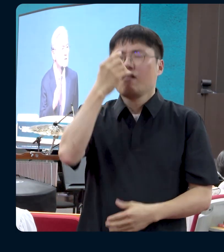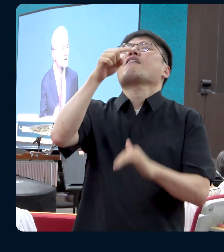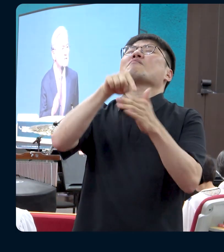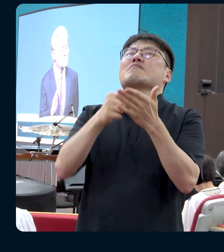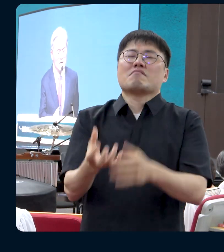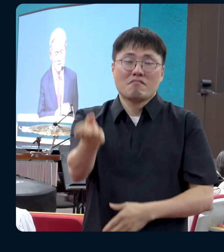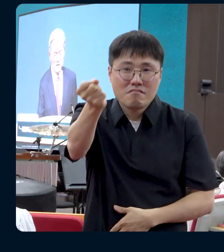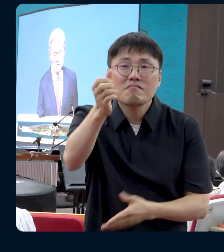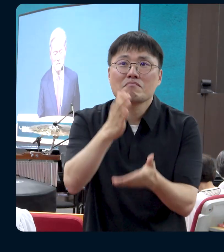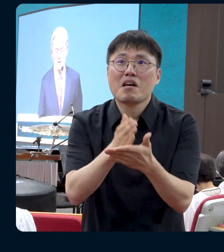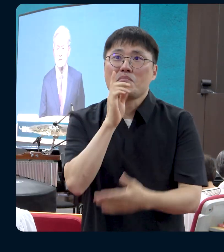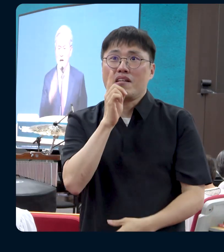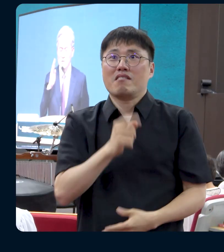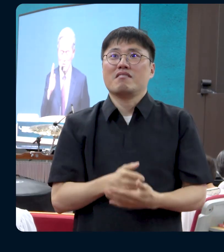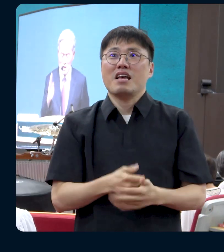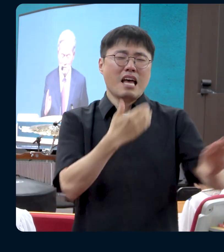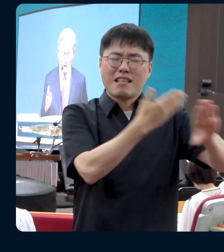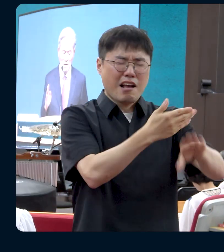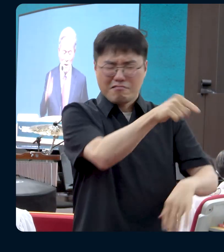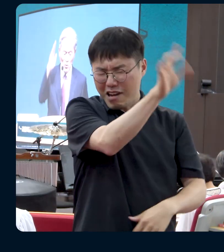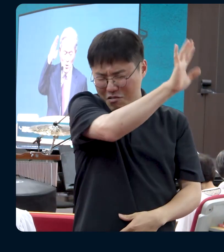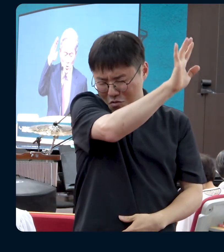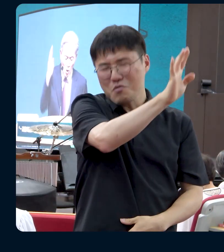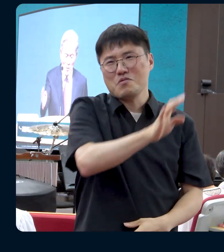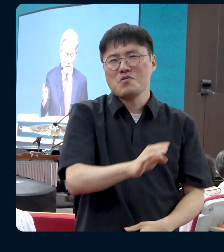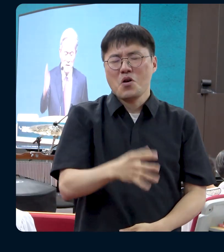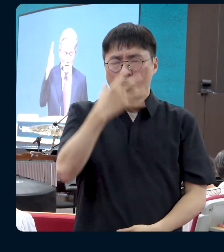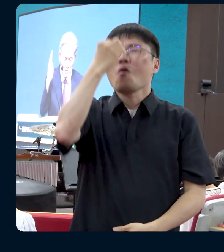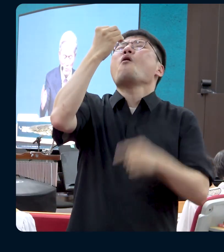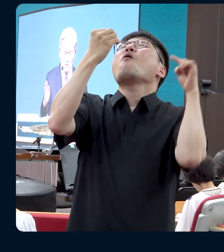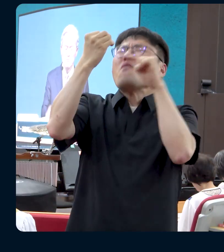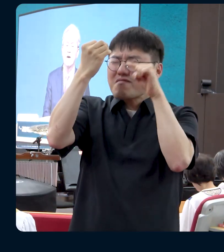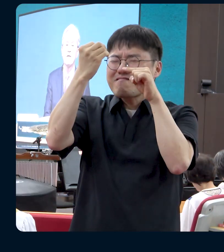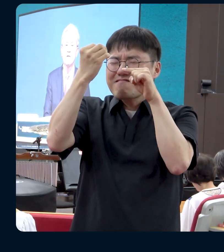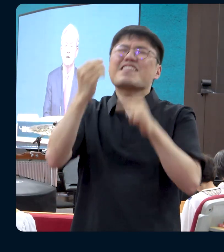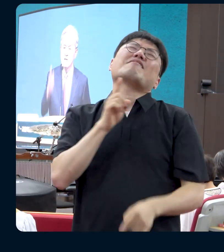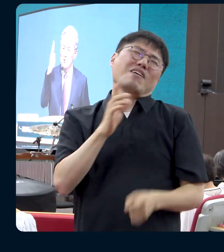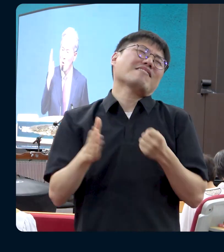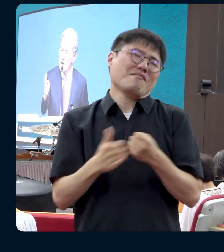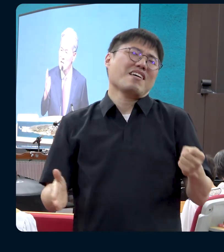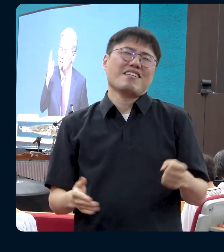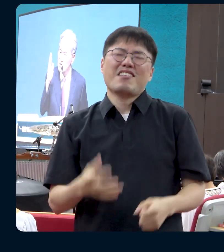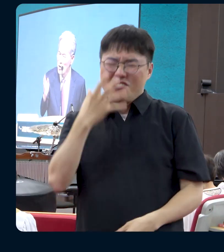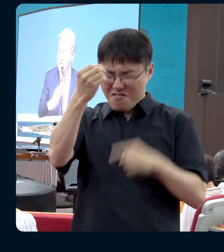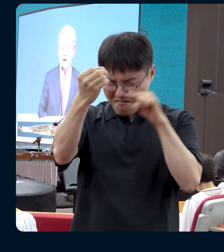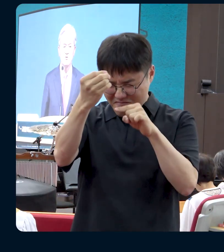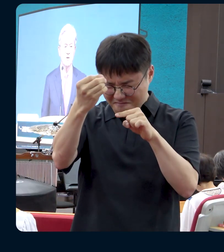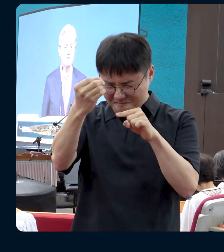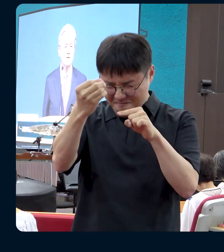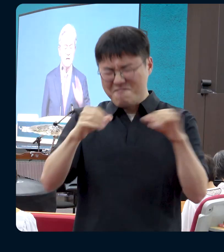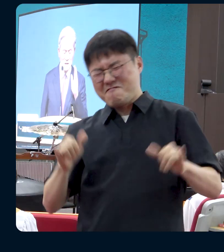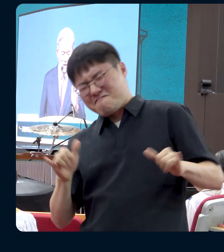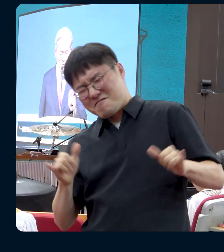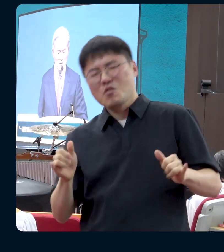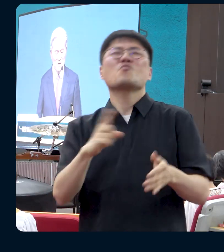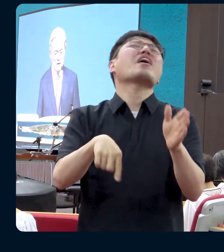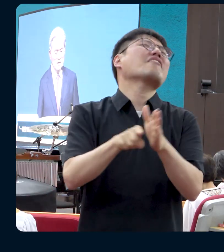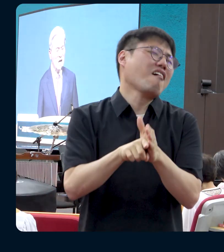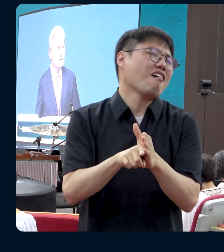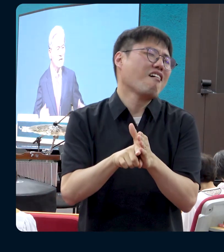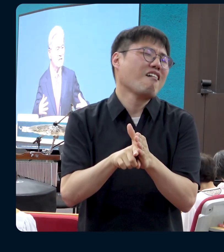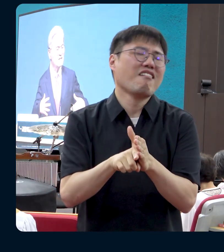교만한 마음을 가지지 말게. 다른 것이 아니라 바로 교만, 그것 때문에, 그 교만을 경계하기 위해서,